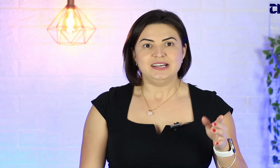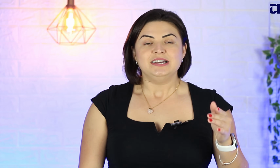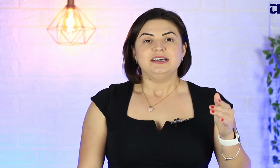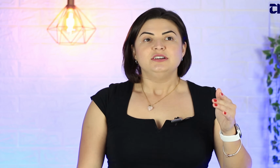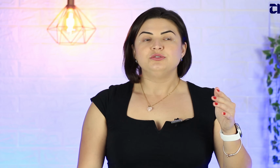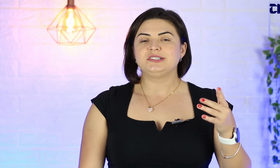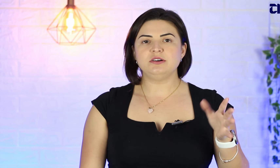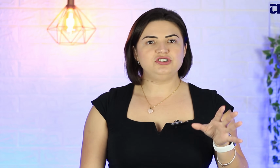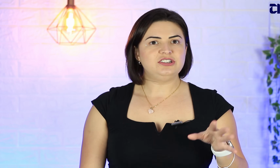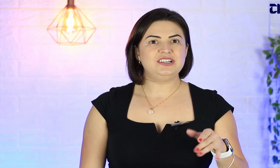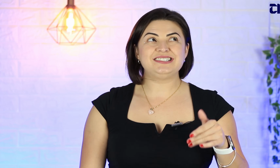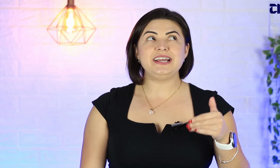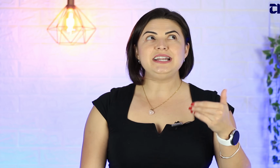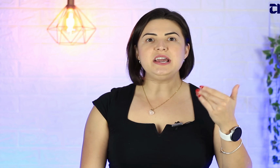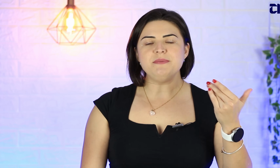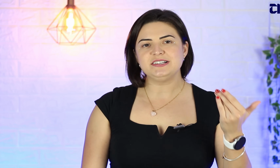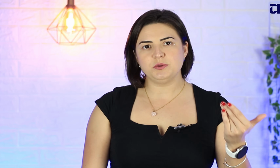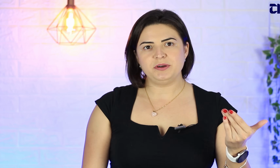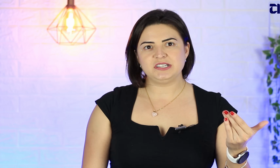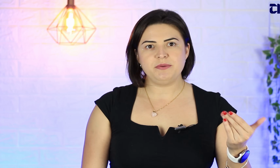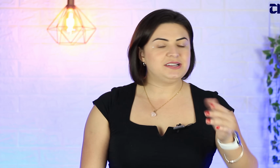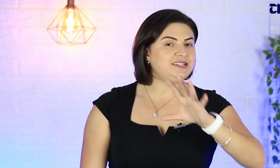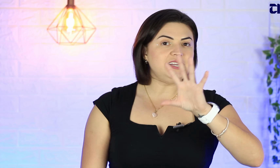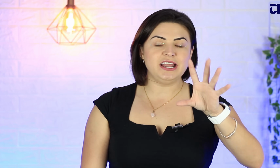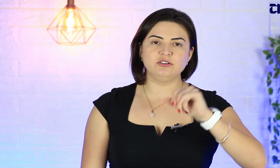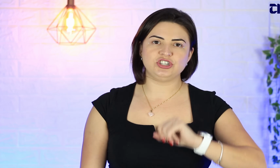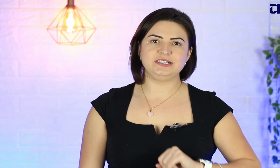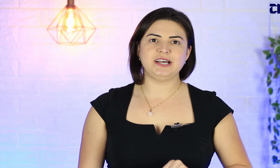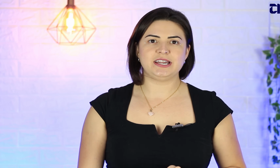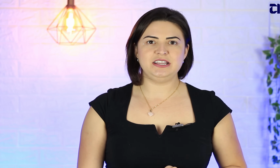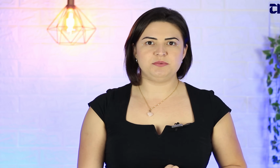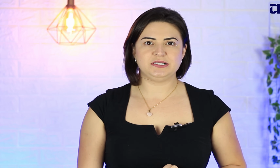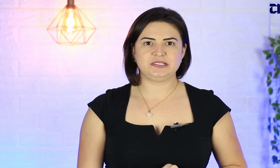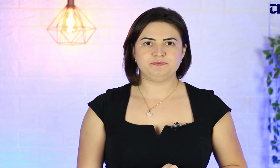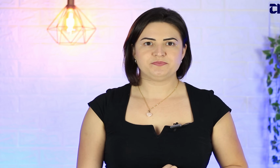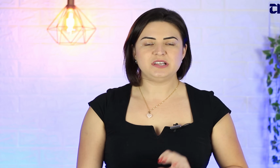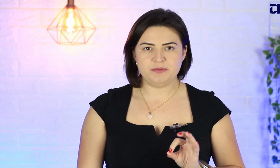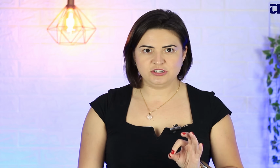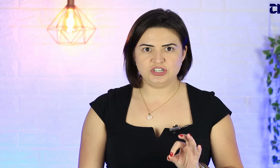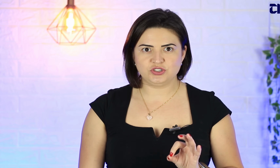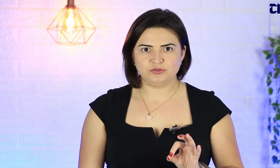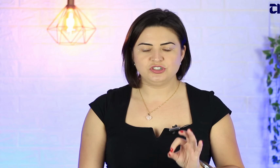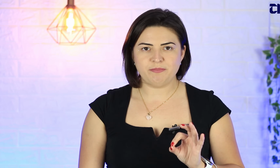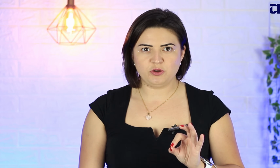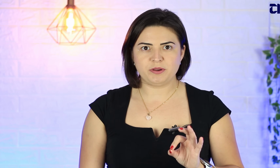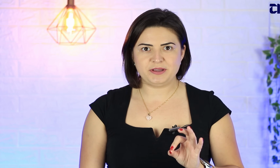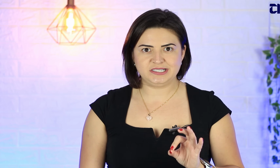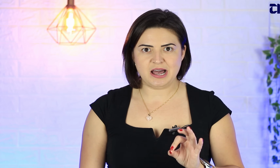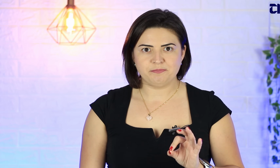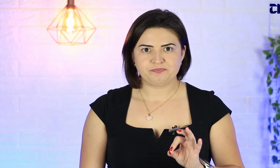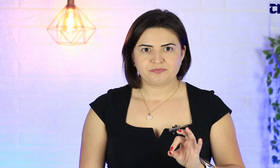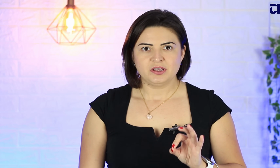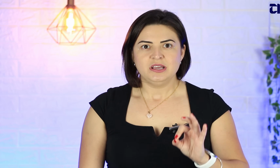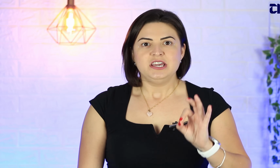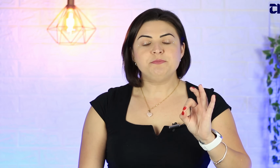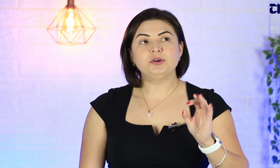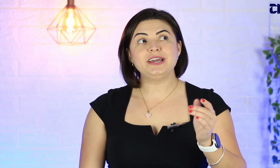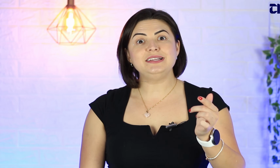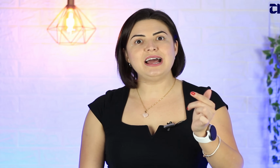no seu dia a dia sem nem mesmo perceber? Sem nem utilizar a Libras? Sabia disso? Já parou pra pensar? E por que que